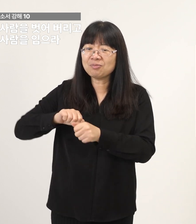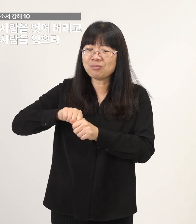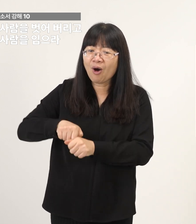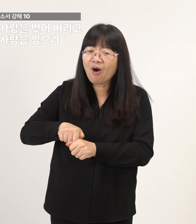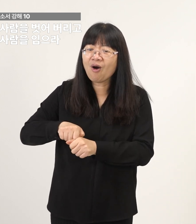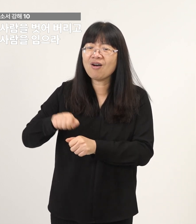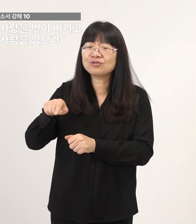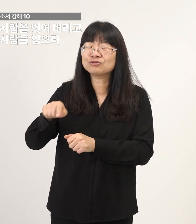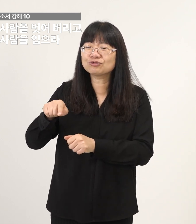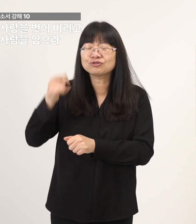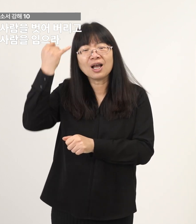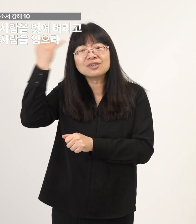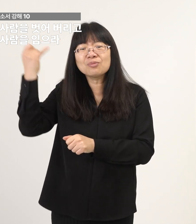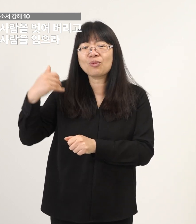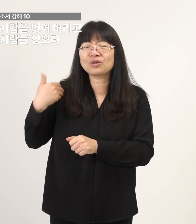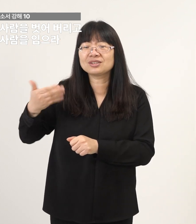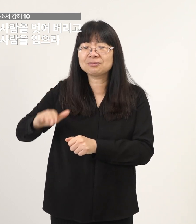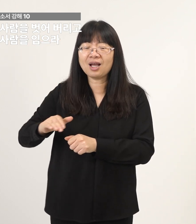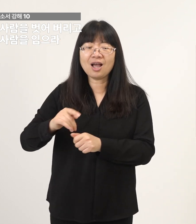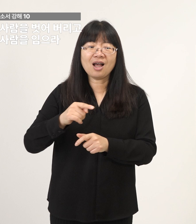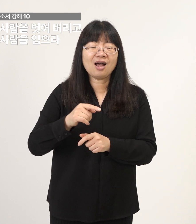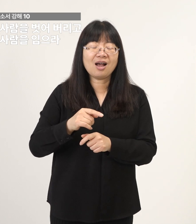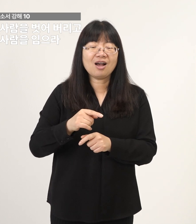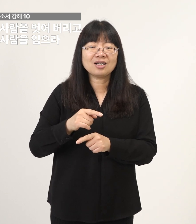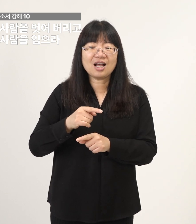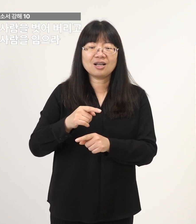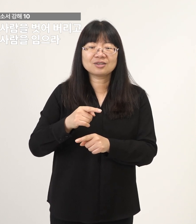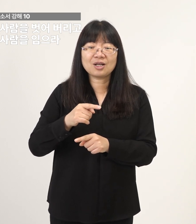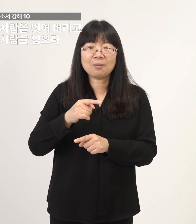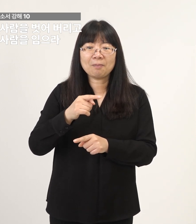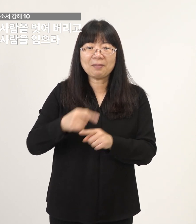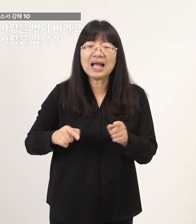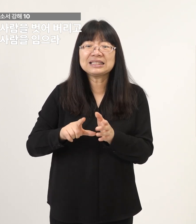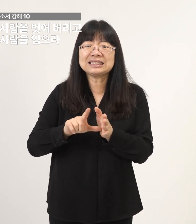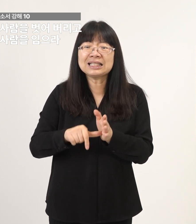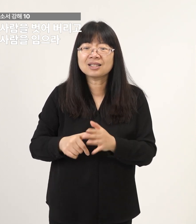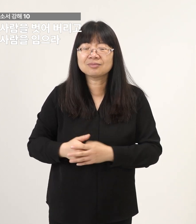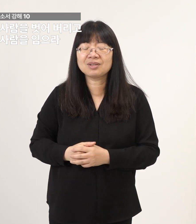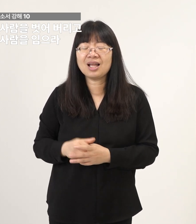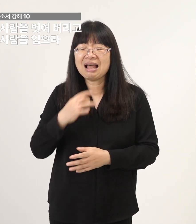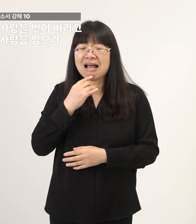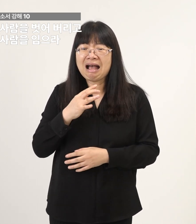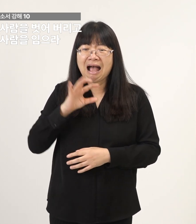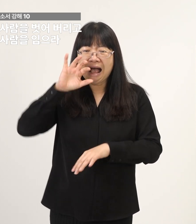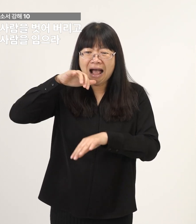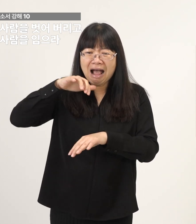반나절만 벌 받아도 온몸이 삭신이 쑤시도록 교묘하게 얼차려를 해요.